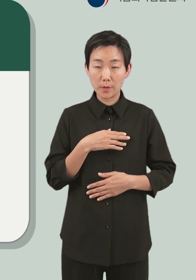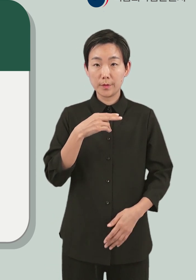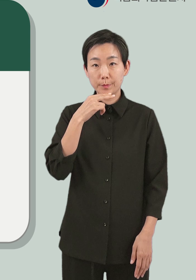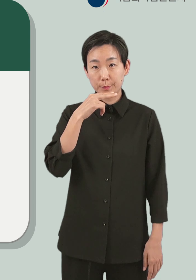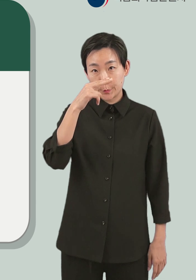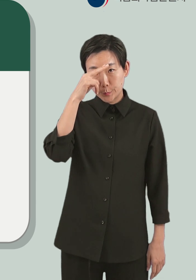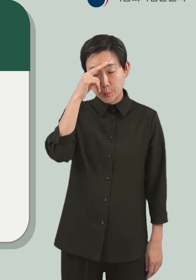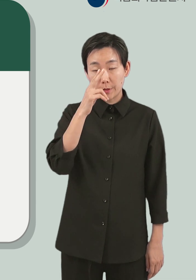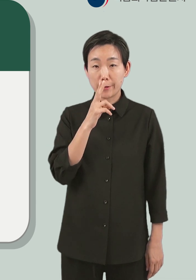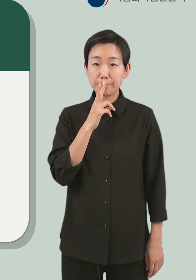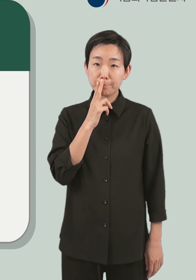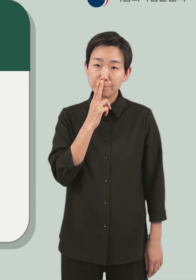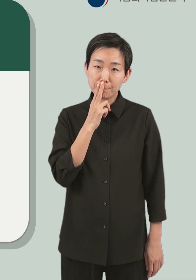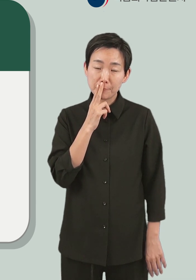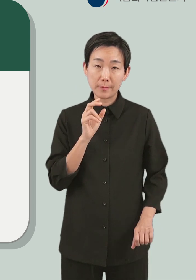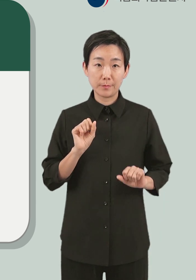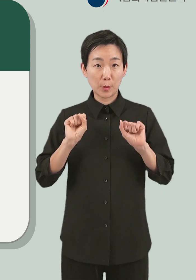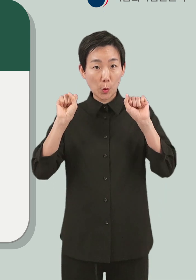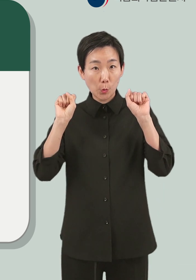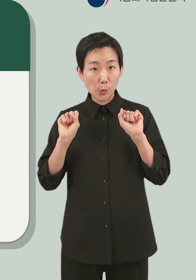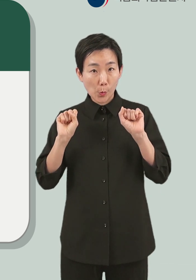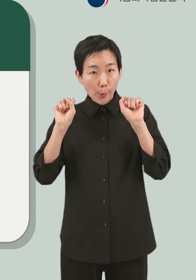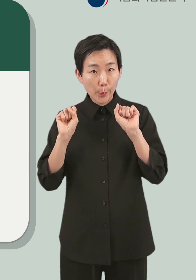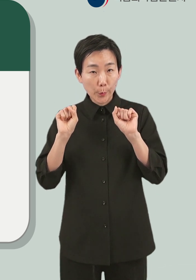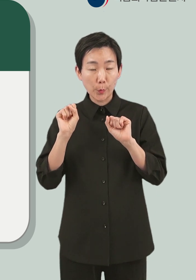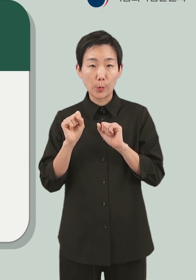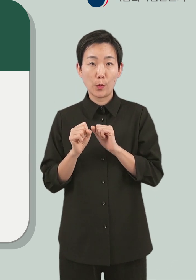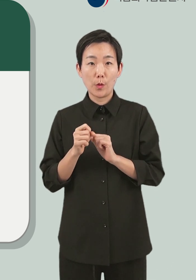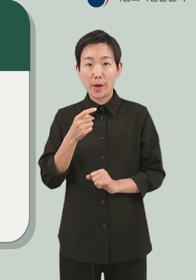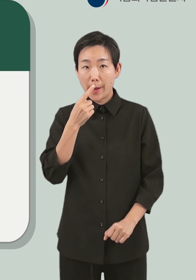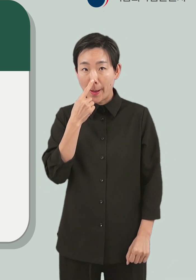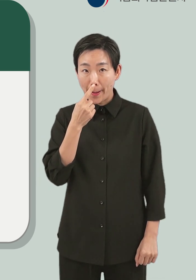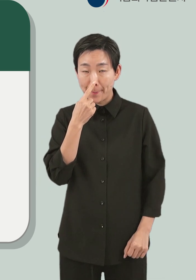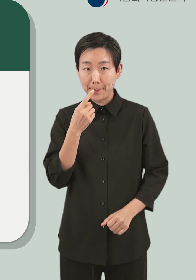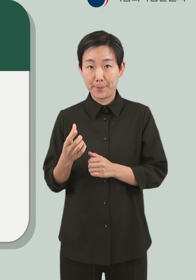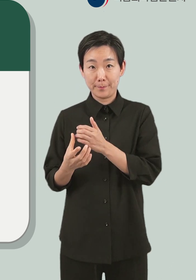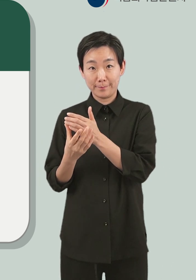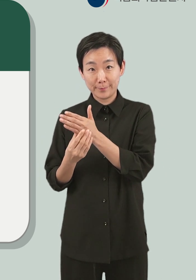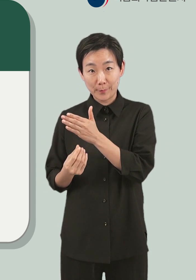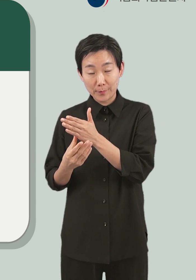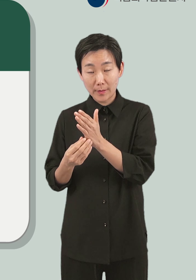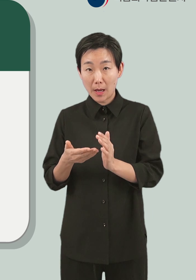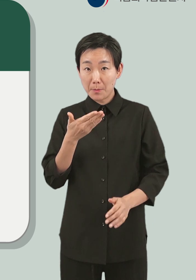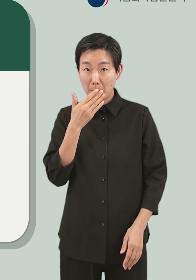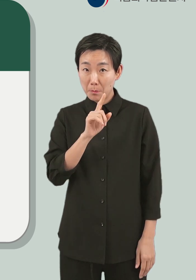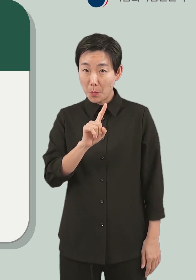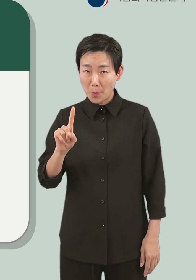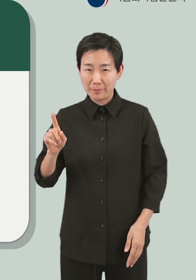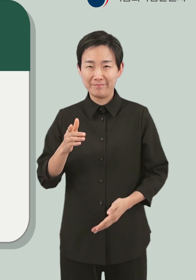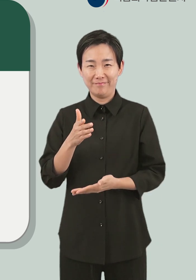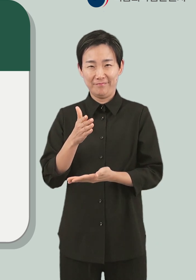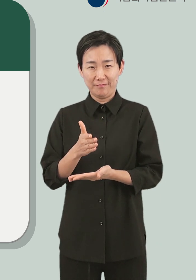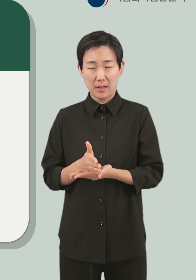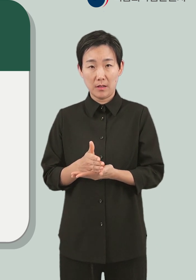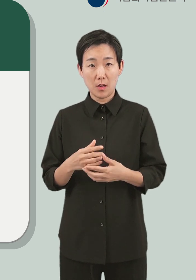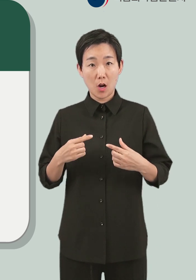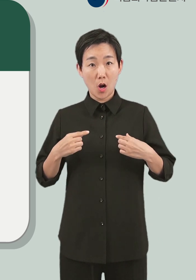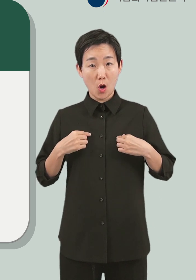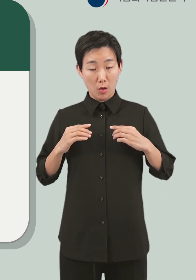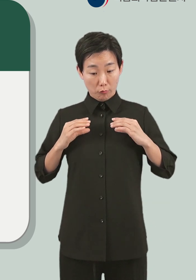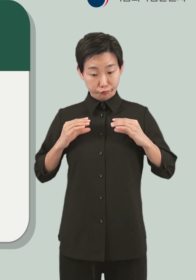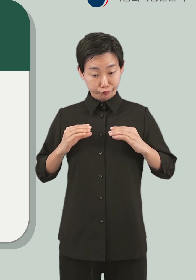측정 30분 전에는 목욕, 음주, 흡연, 운동, 카페인, 음식 섭취를 피합니다.